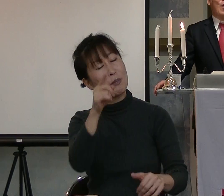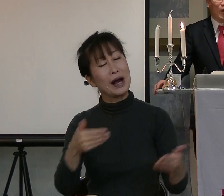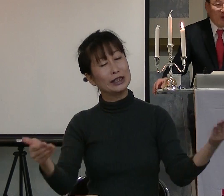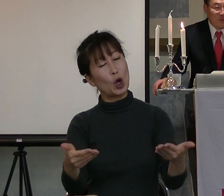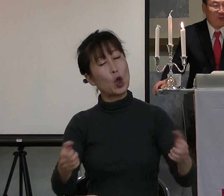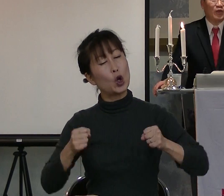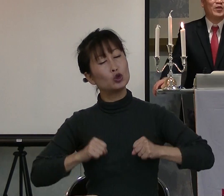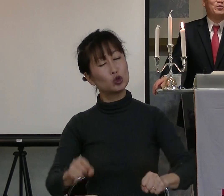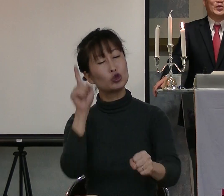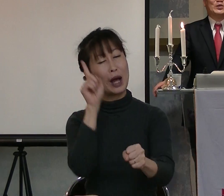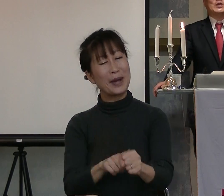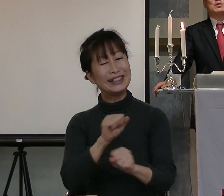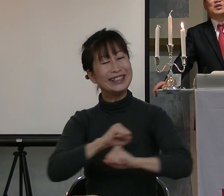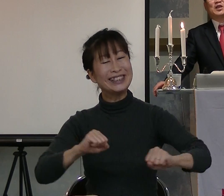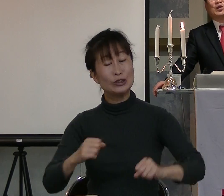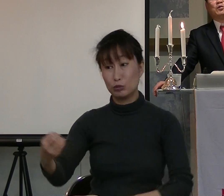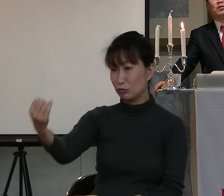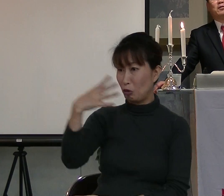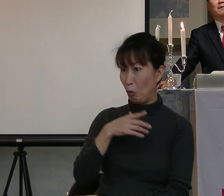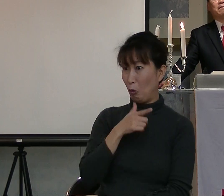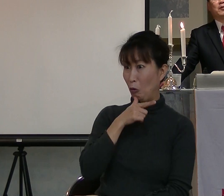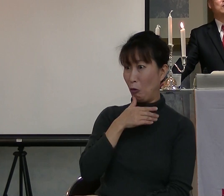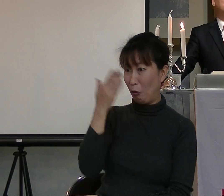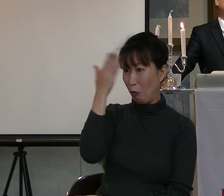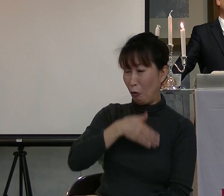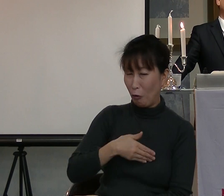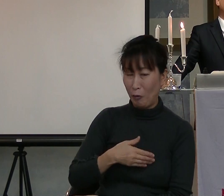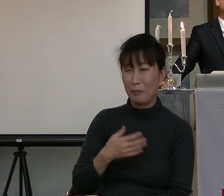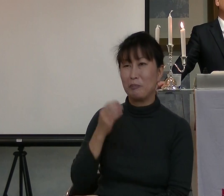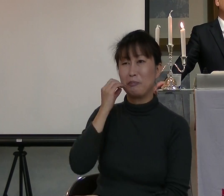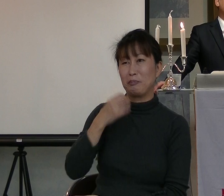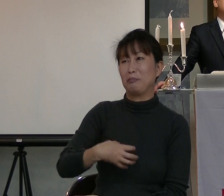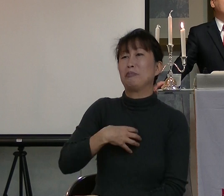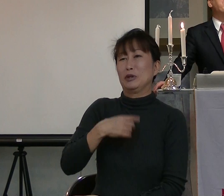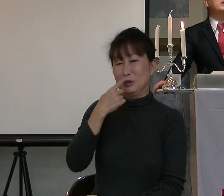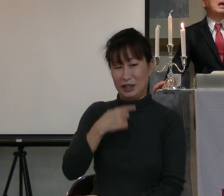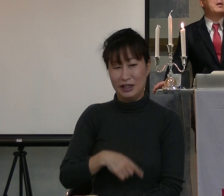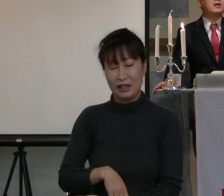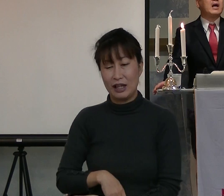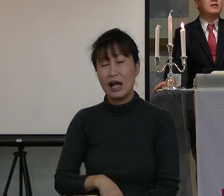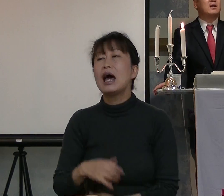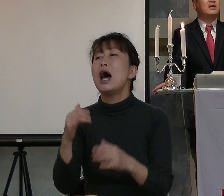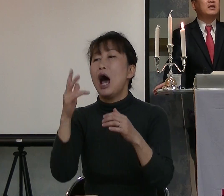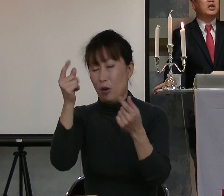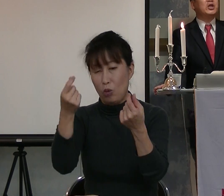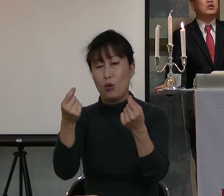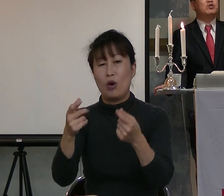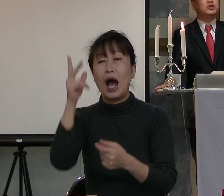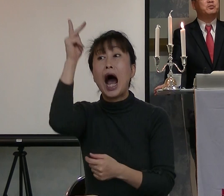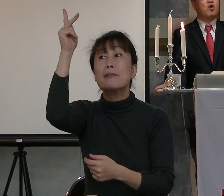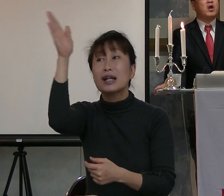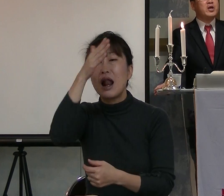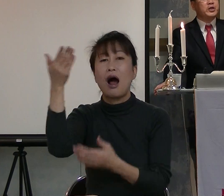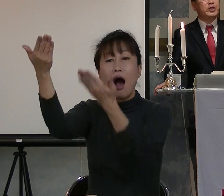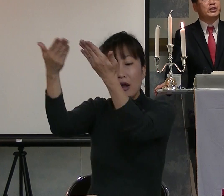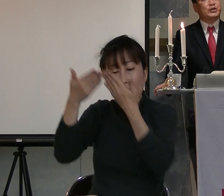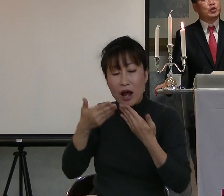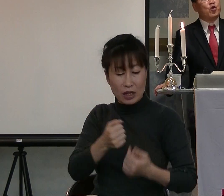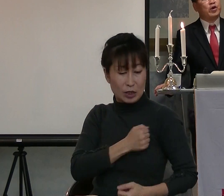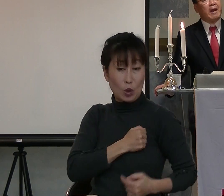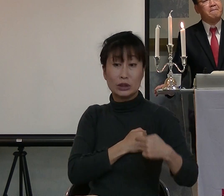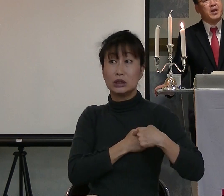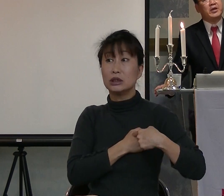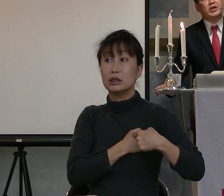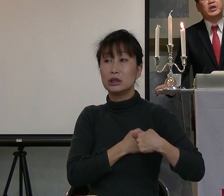、びっくりしましたけども、そうなんですよ。神様から与えられた命も一